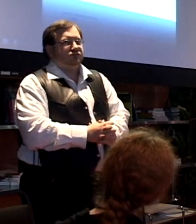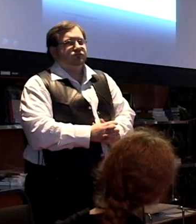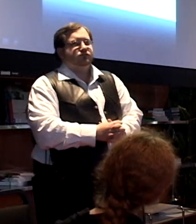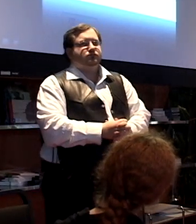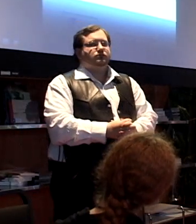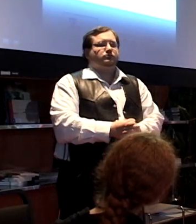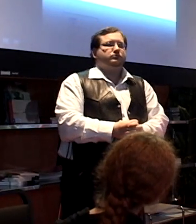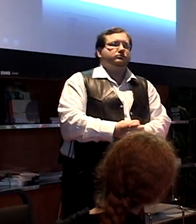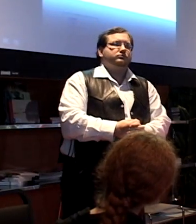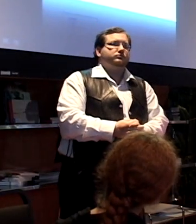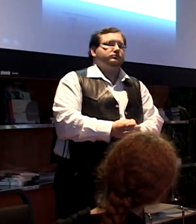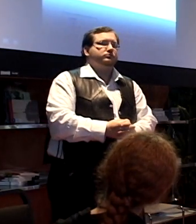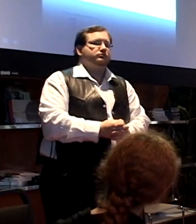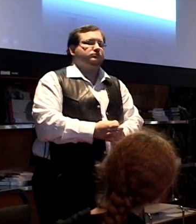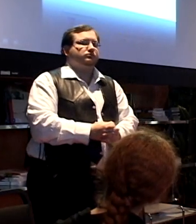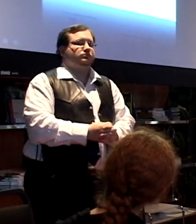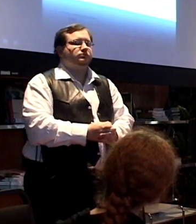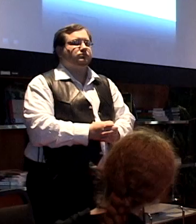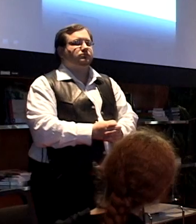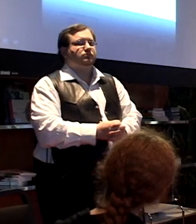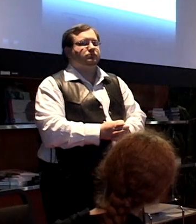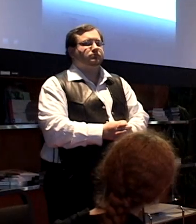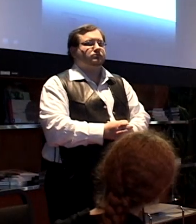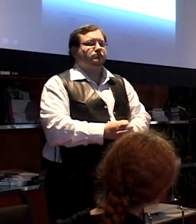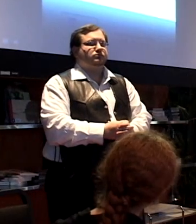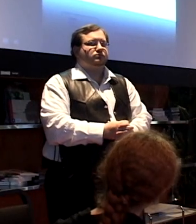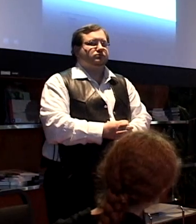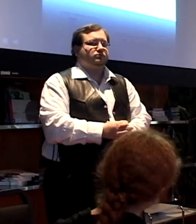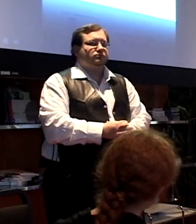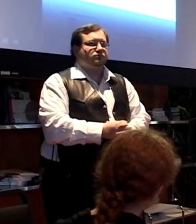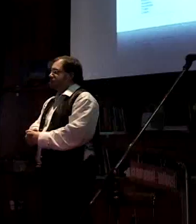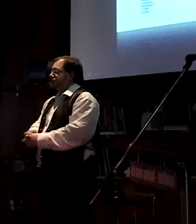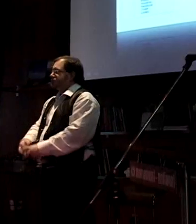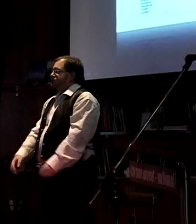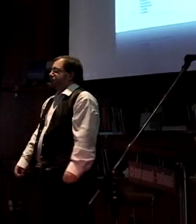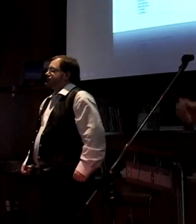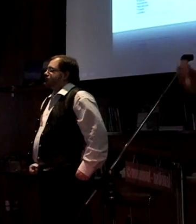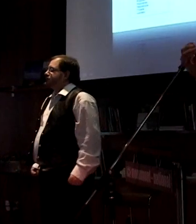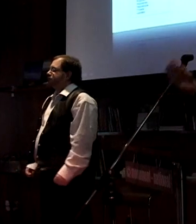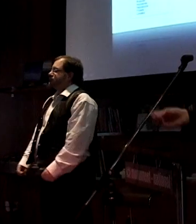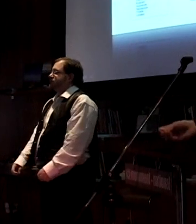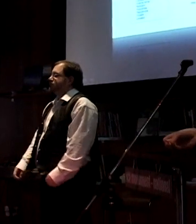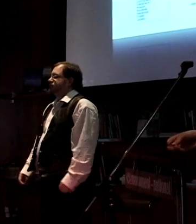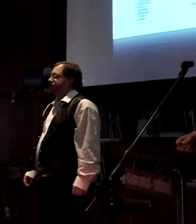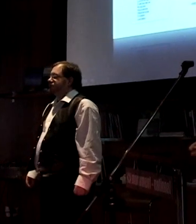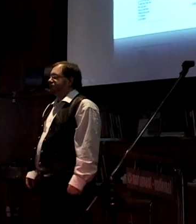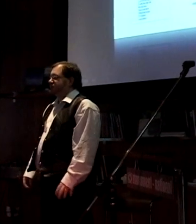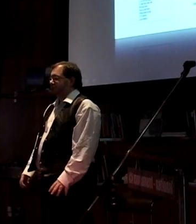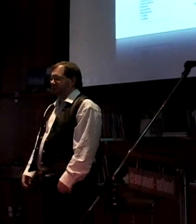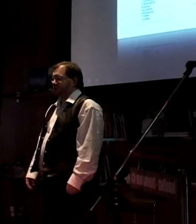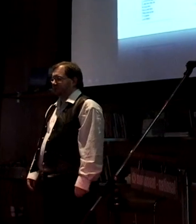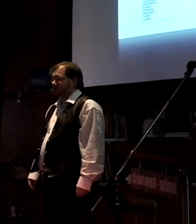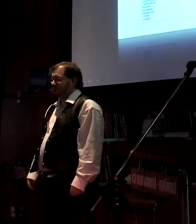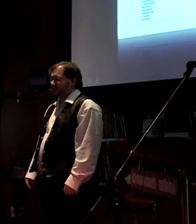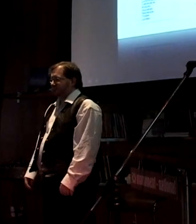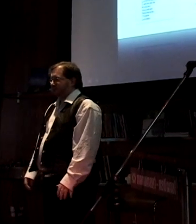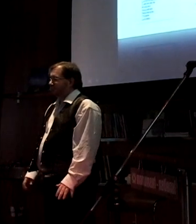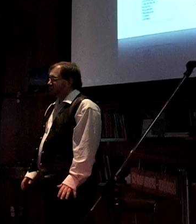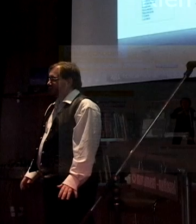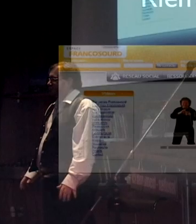qui est elle aussi adaptée pour la communauté sourde. Moi, je vais faire ma présentation pour la communauté entendante. Ce qu'on vient vous présenter, c'est le site Franco-Sourd. Le site Franco-Sourd,